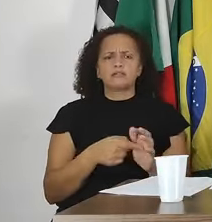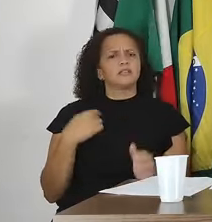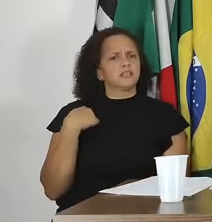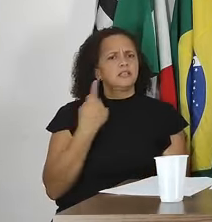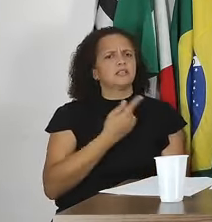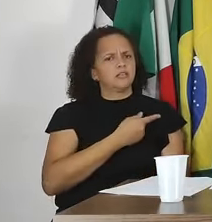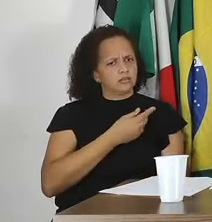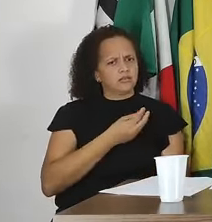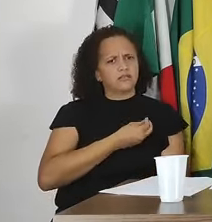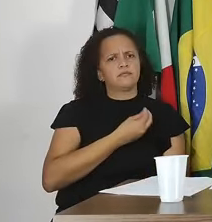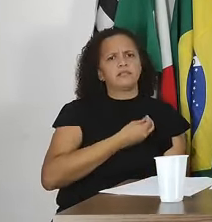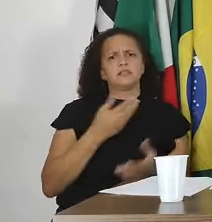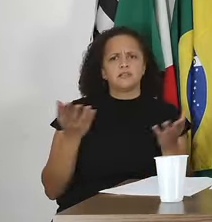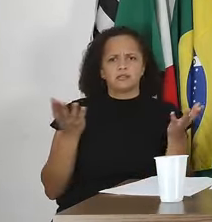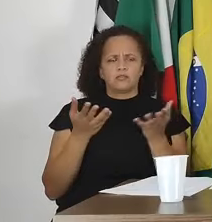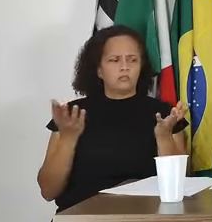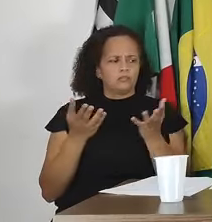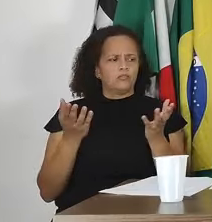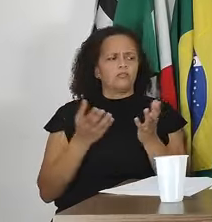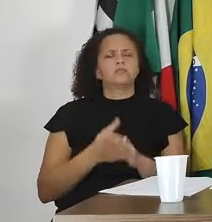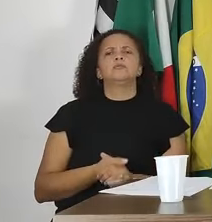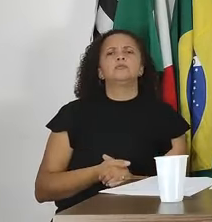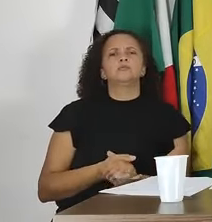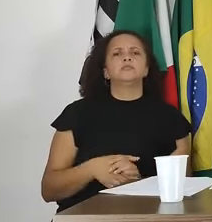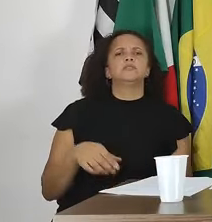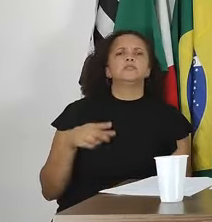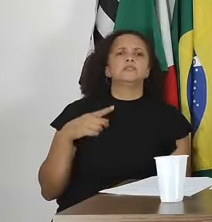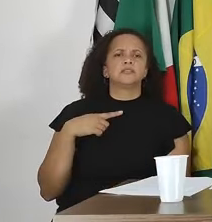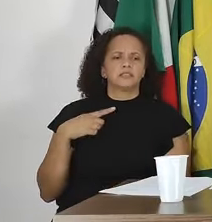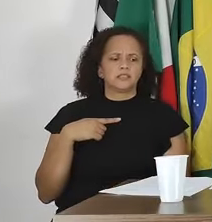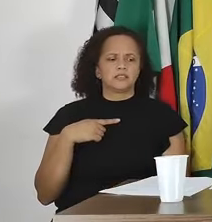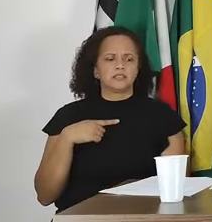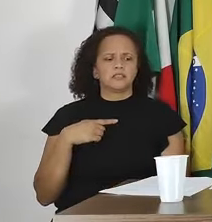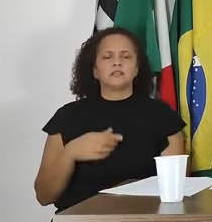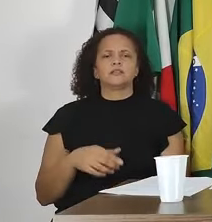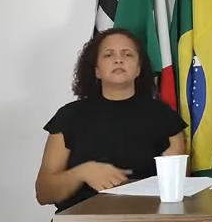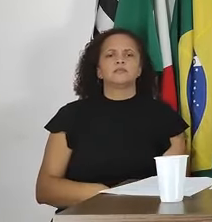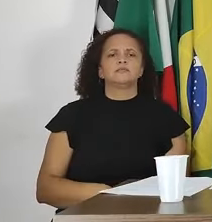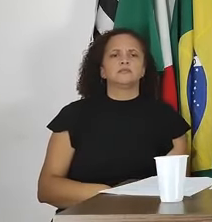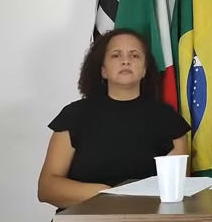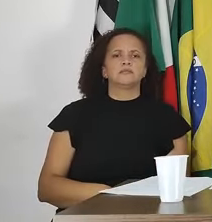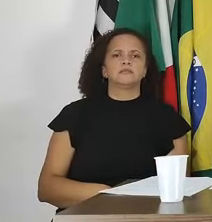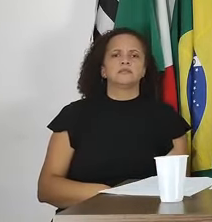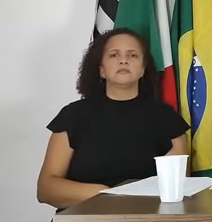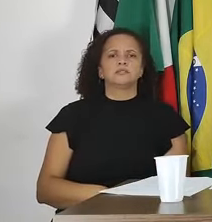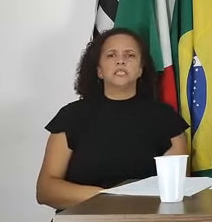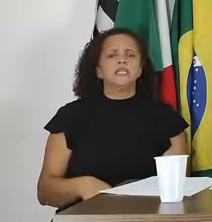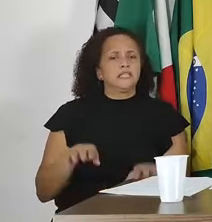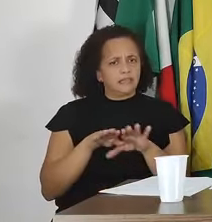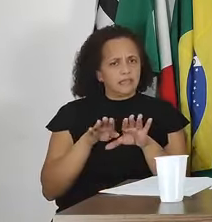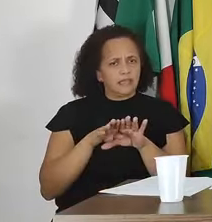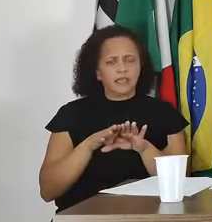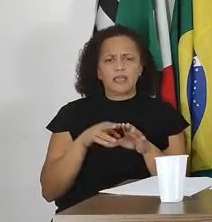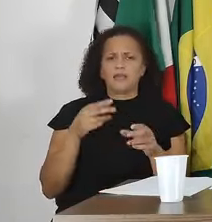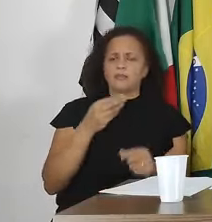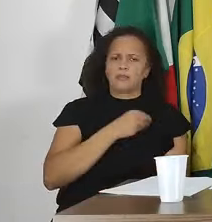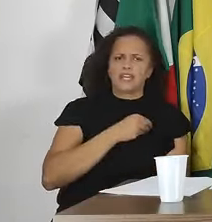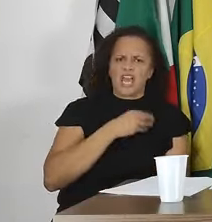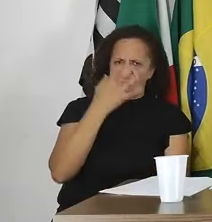meio hoje, ele falou esses aqui no 10, e eu falo assim, ó, eu acrescento mais: raiva,